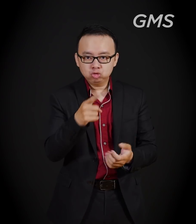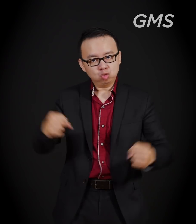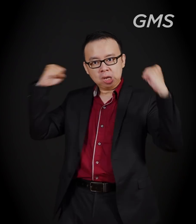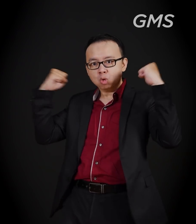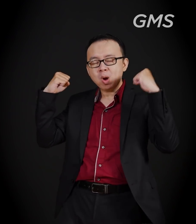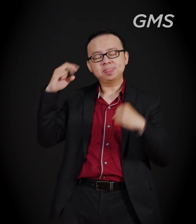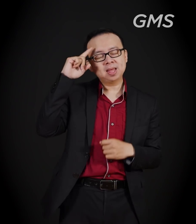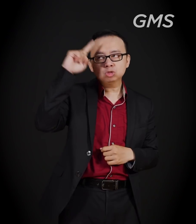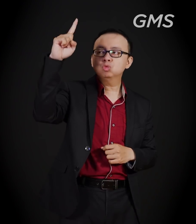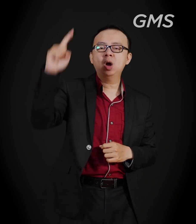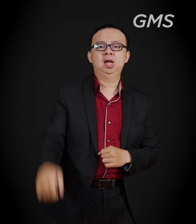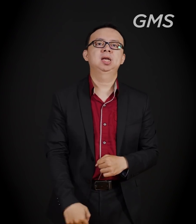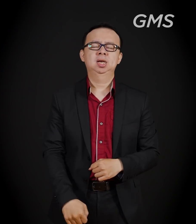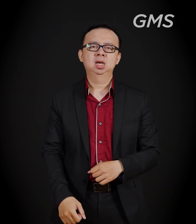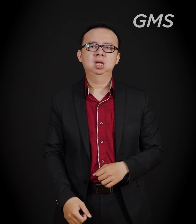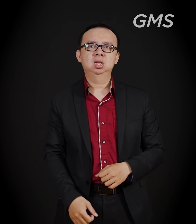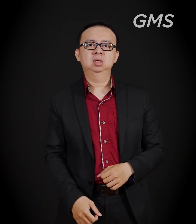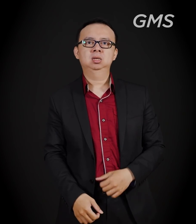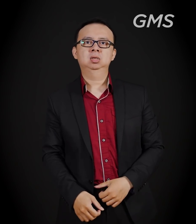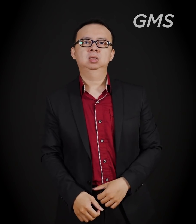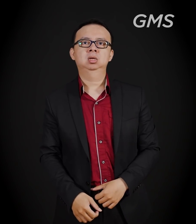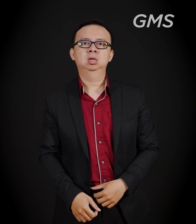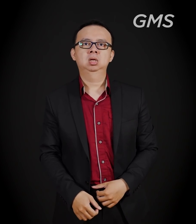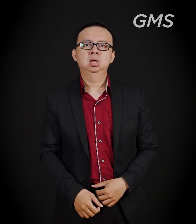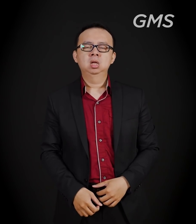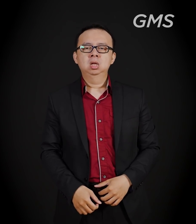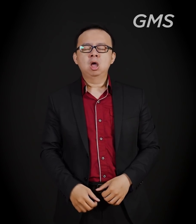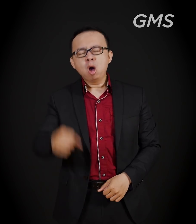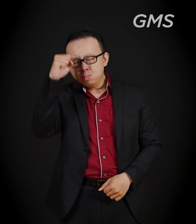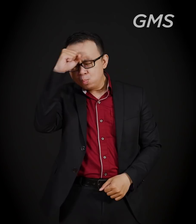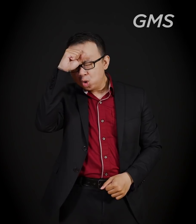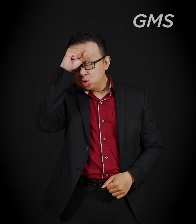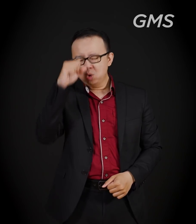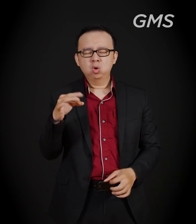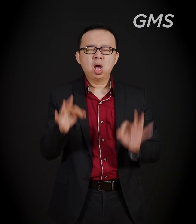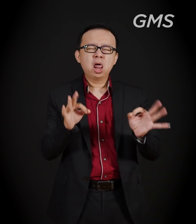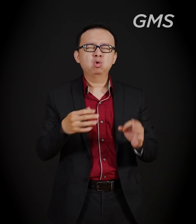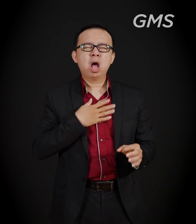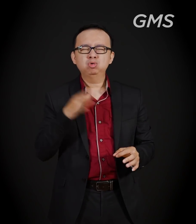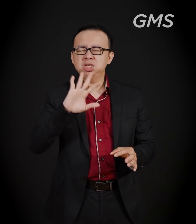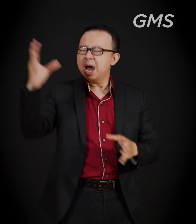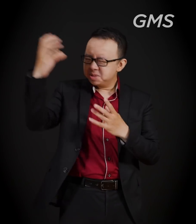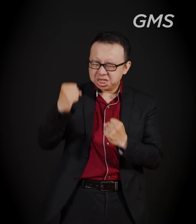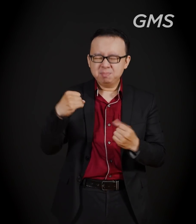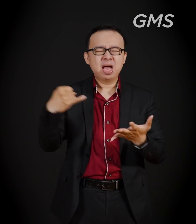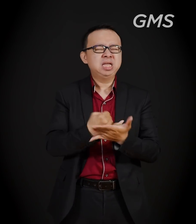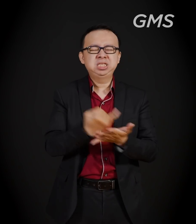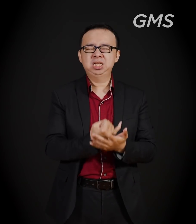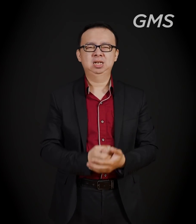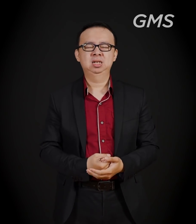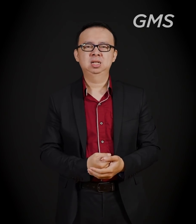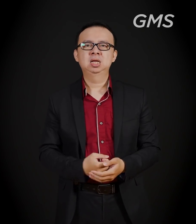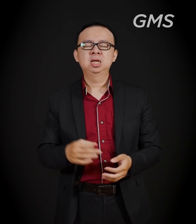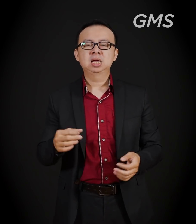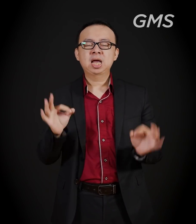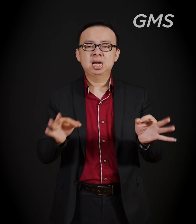Terlalu rugi kalau saya menolak Injil. Terlalu bodoh kalau saya tidak hidup dalam Injil. Karena dunia di mana kita hidup adalah dunia yang